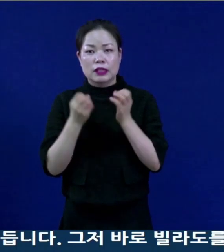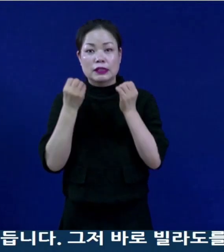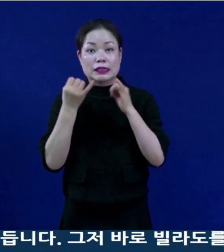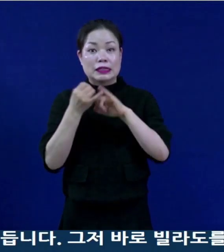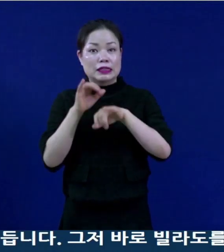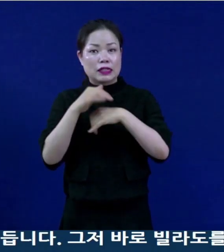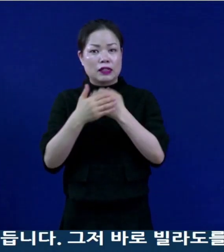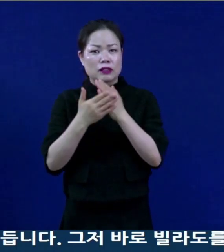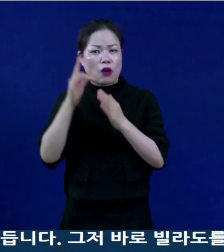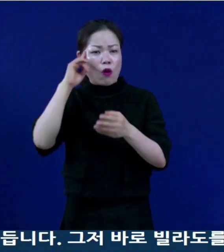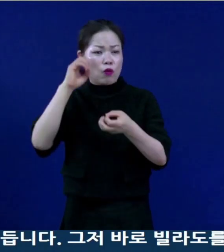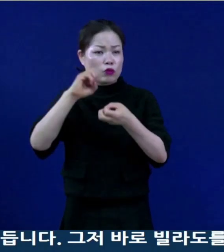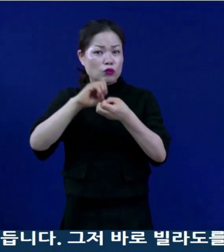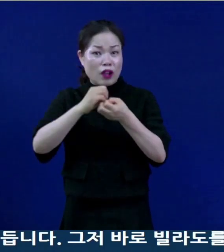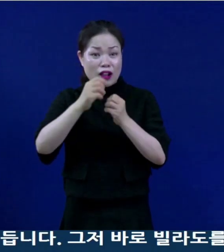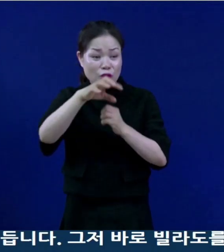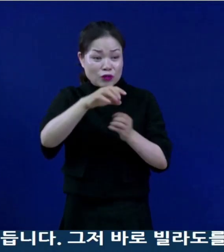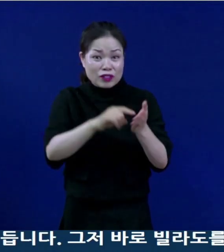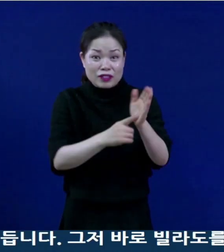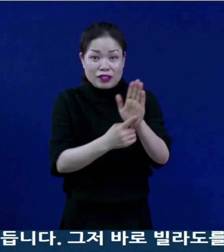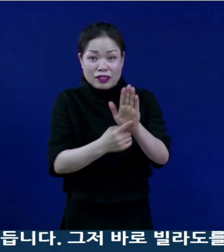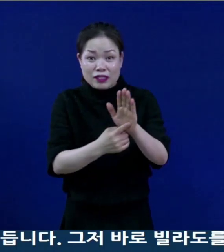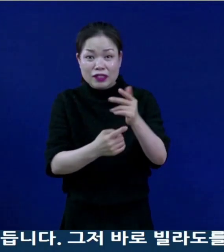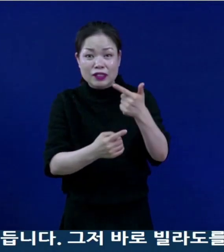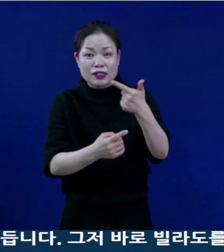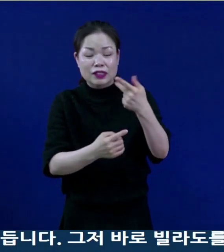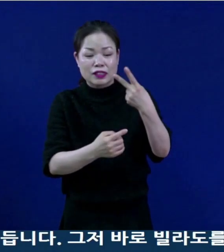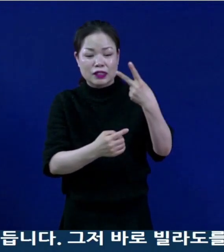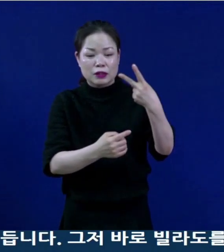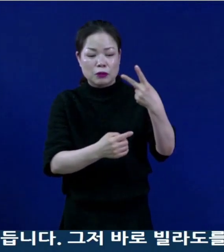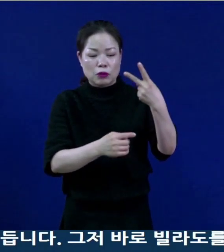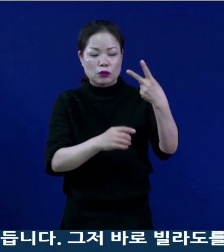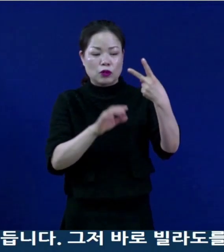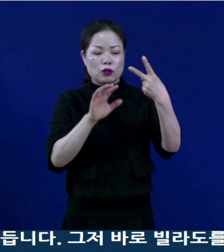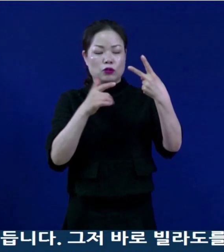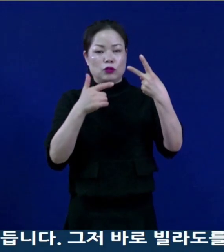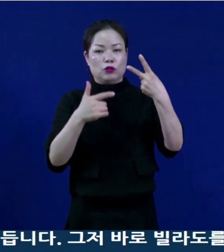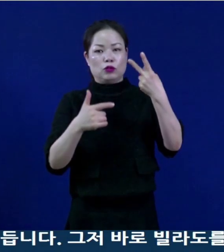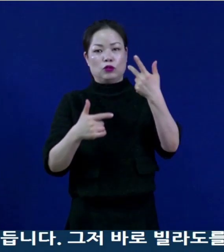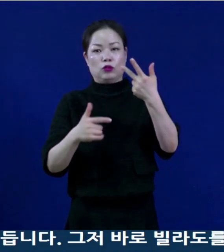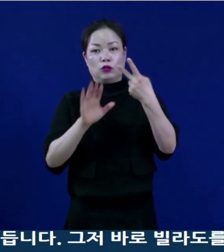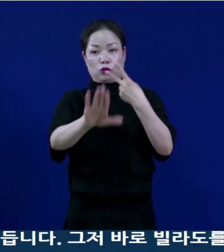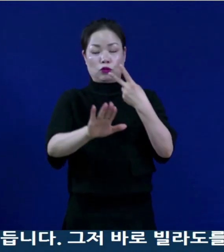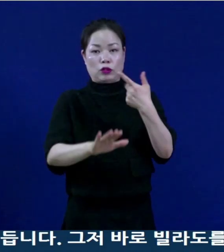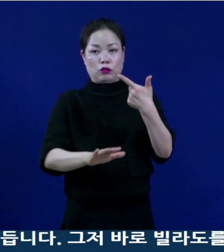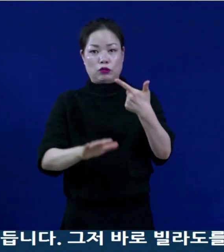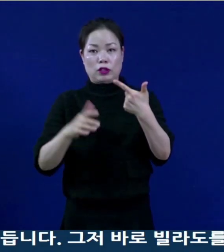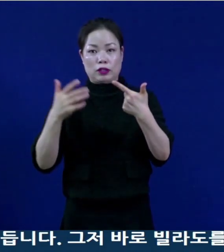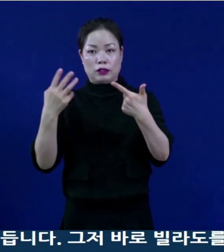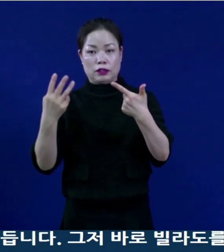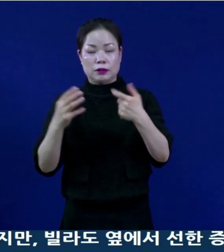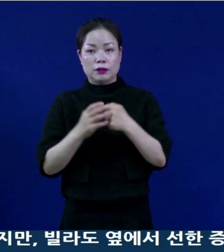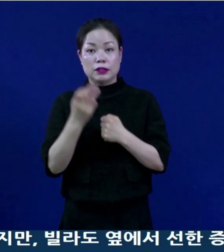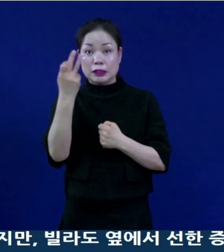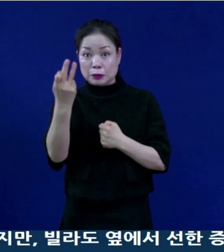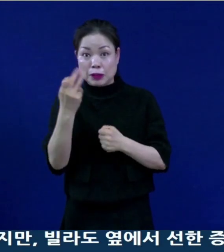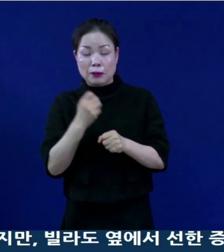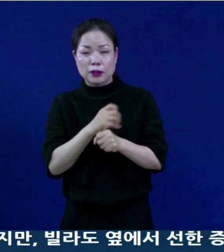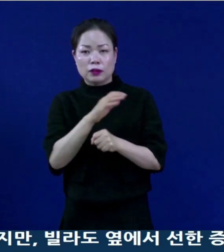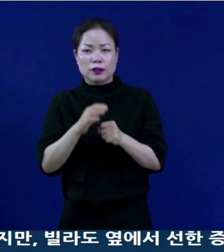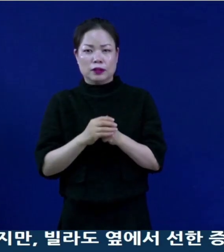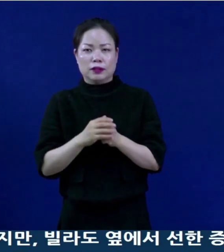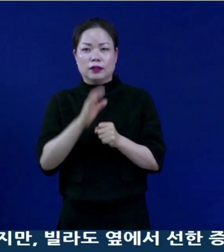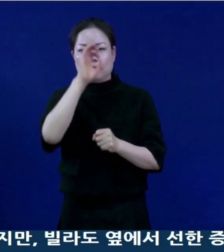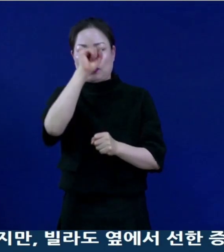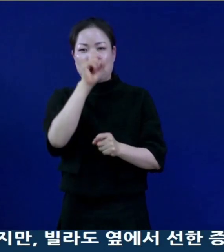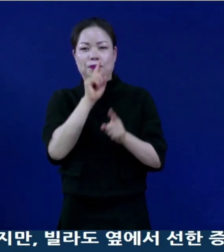그 엉뚱한 자리에서 나와요. 디모데전서 6장 13절을 보면 예수께서 빌라도 앞에서 선한 증거를 하셨다